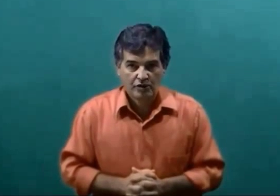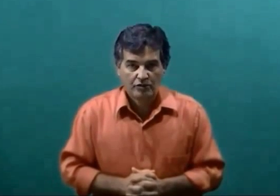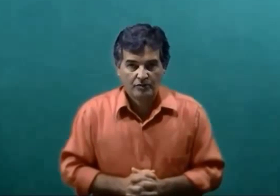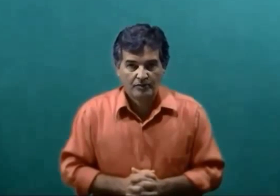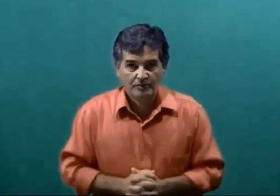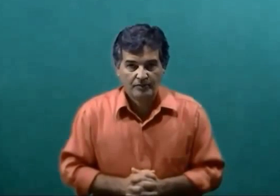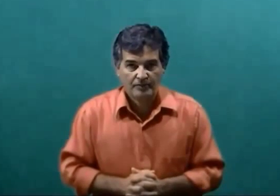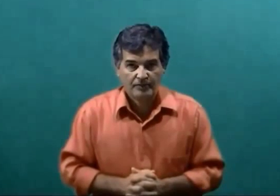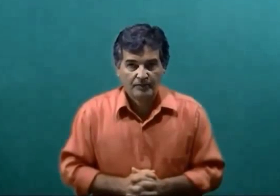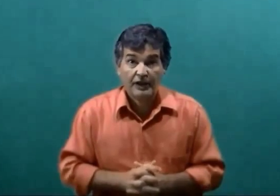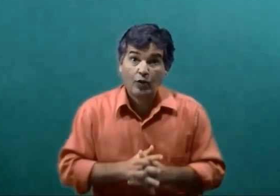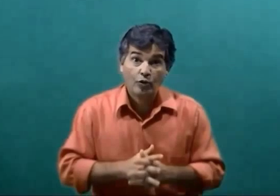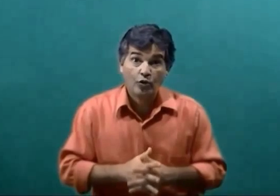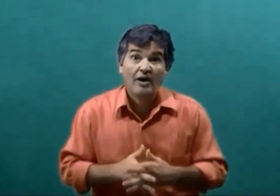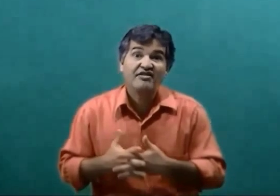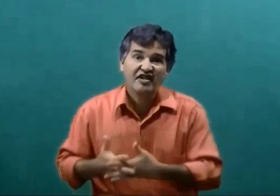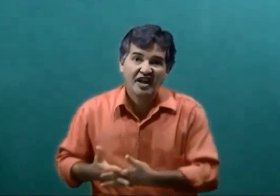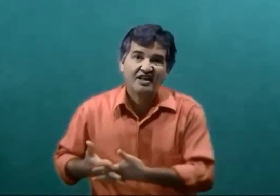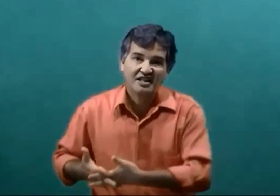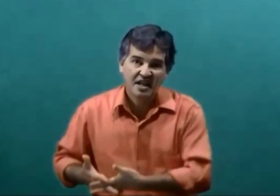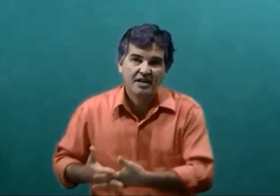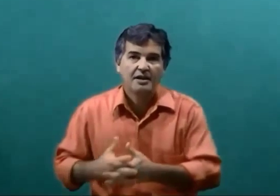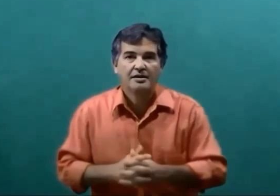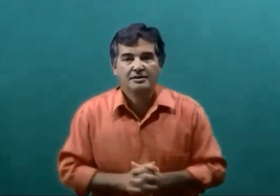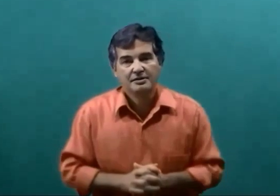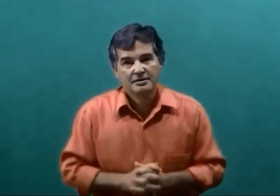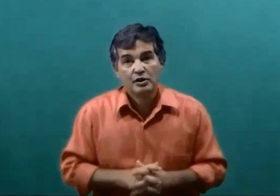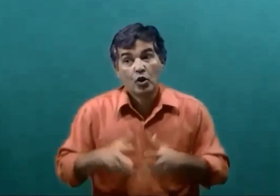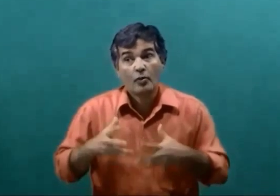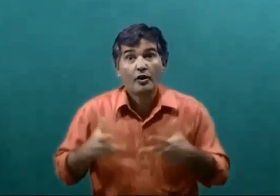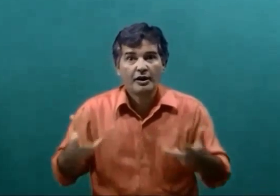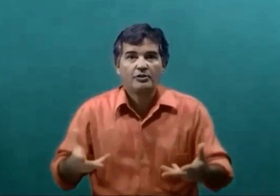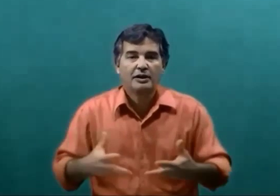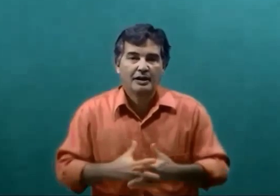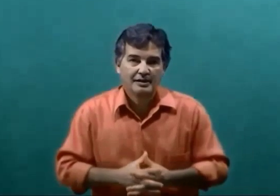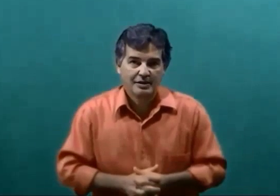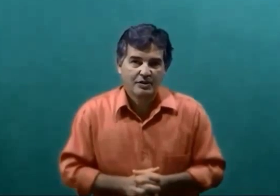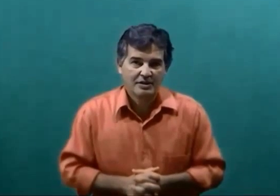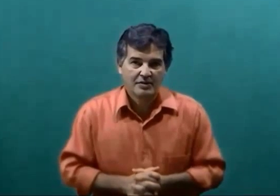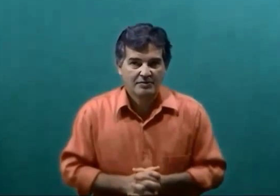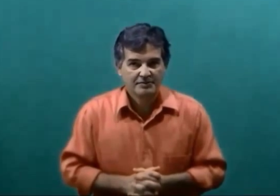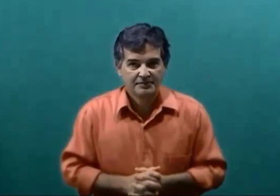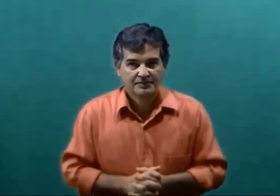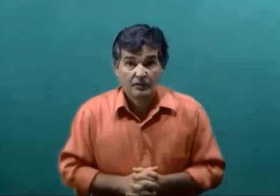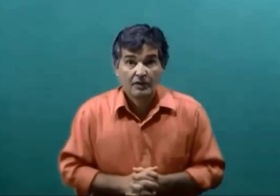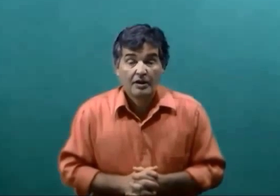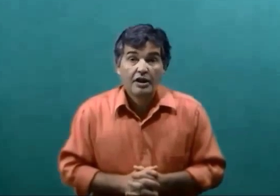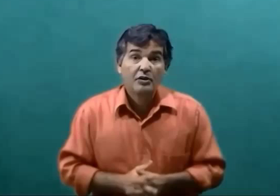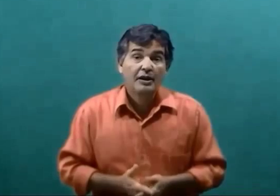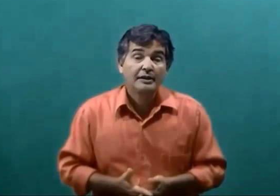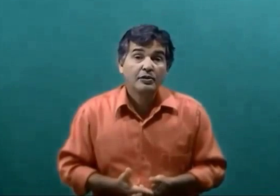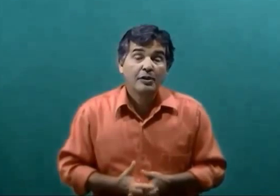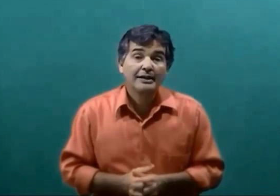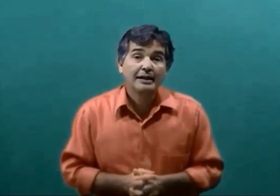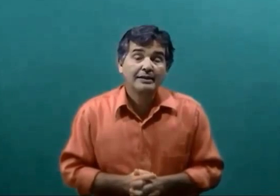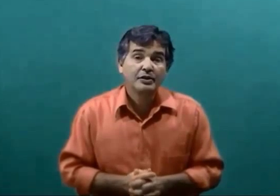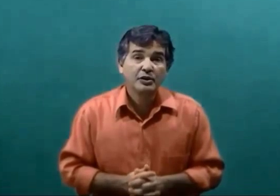sujeito, de acordo com a fé cênica, incorporando aquela situação. E uma quarta categoria